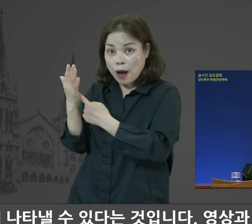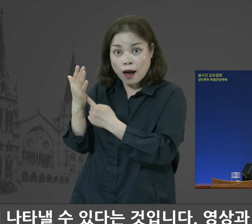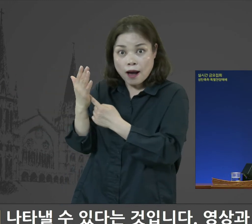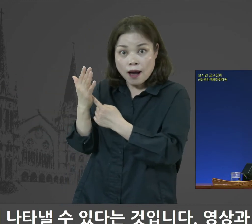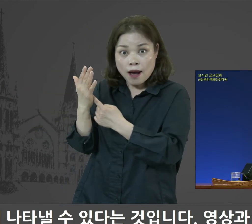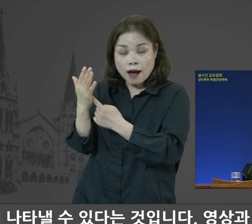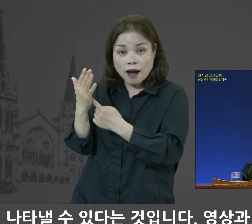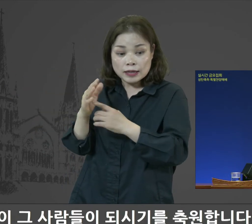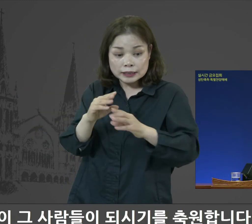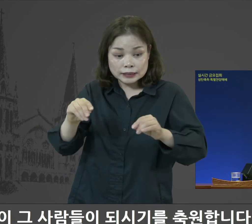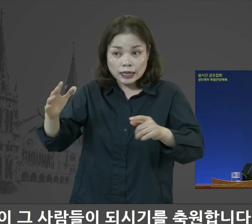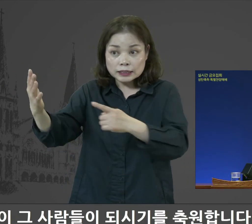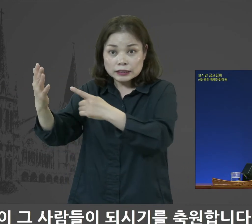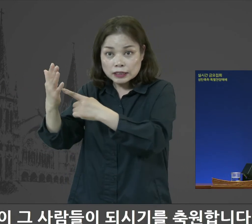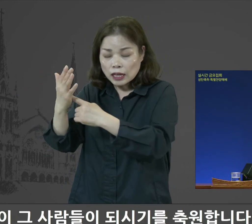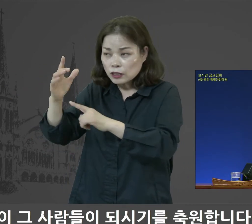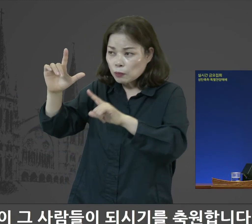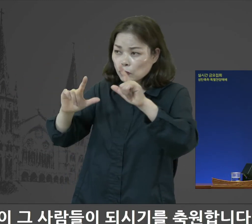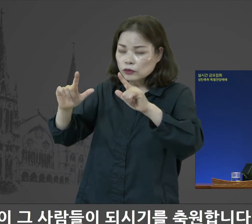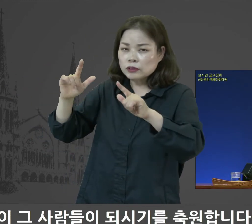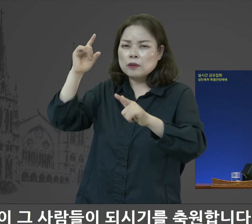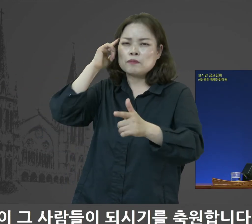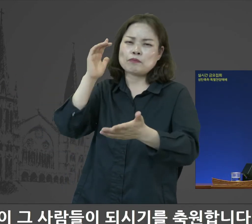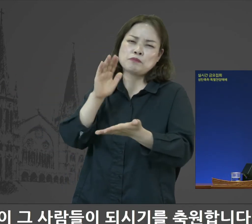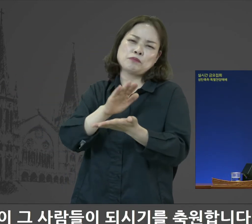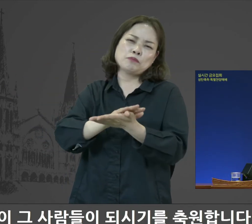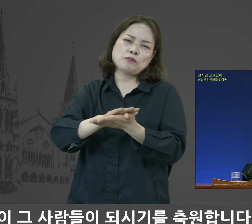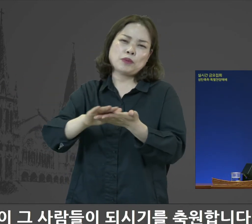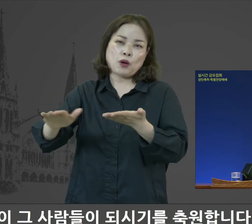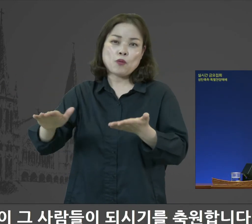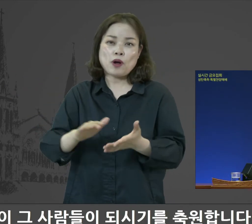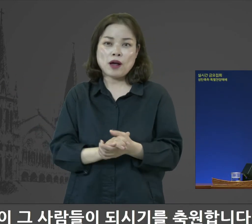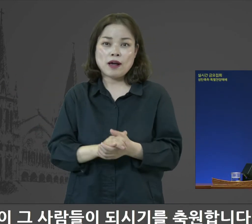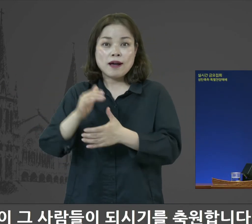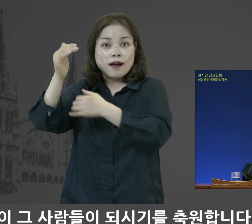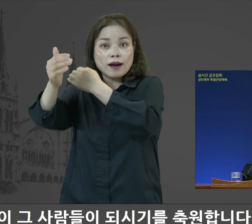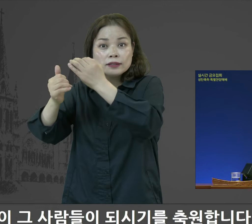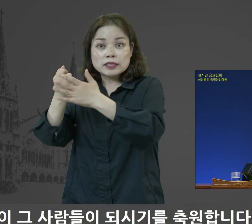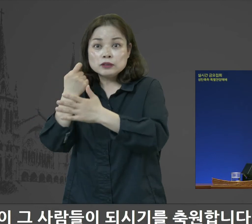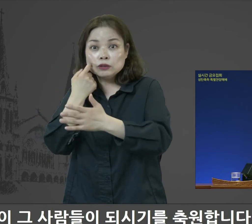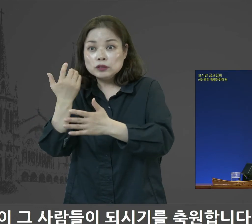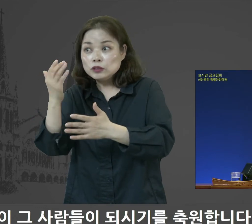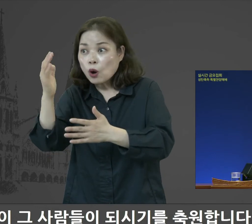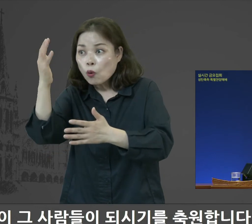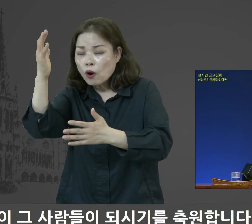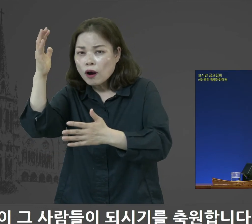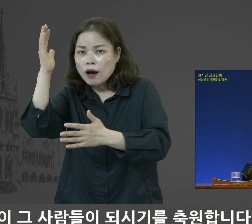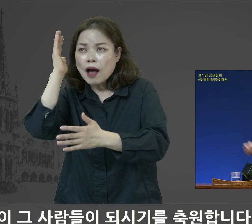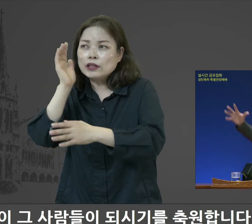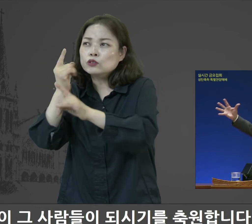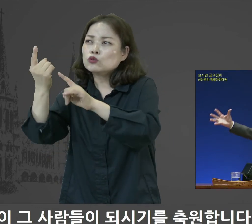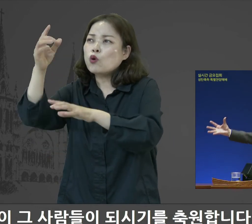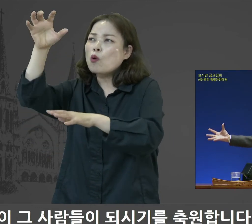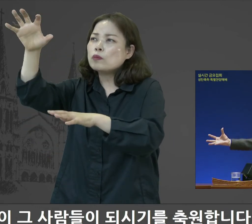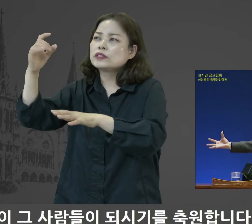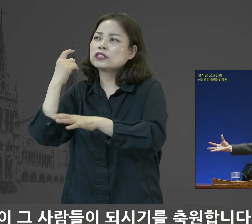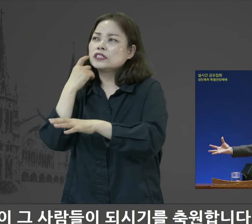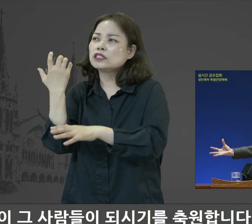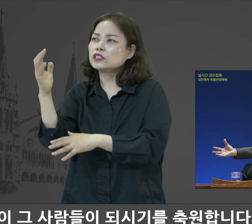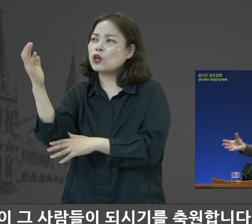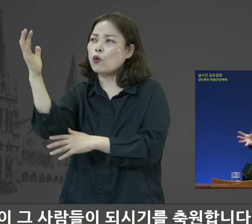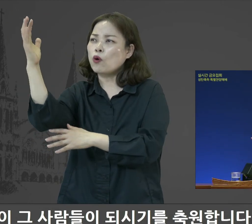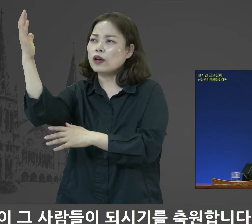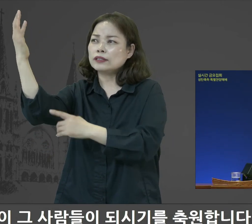영광이 이 땅에 나타나는 모습이 평화라는 겁니다. 하나님의 영광은 하늘 높은 곳에는 영광이라는